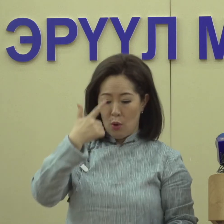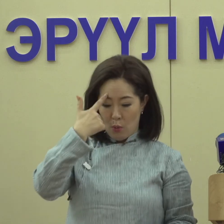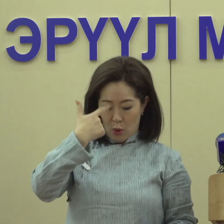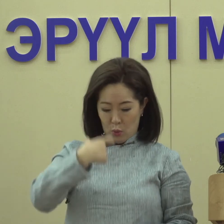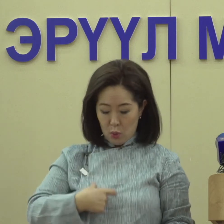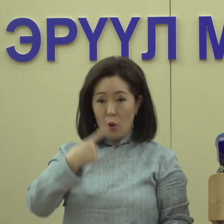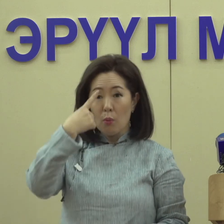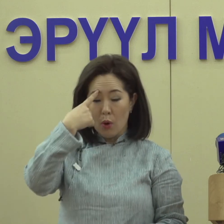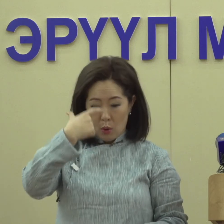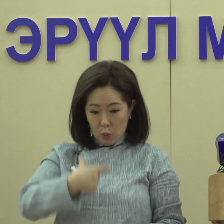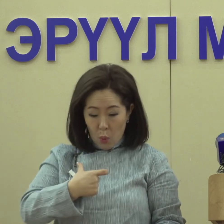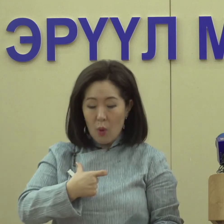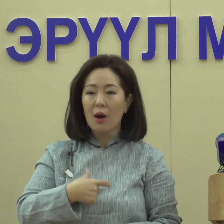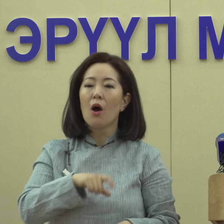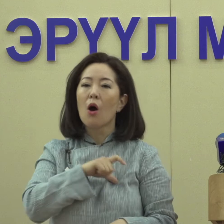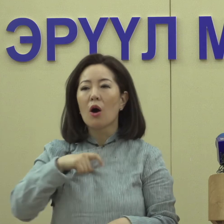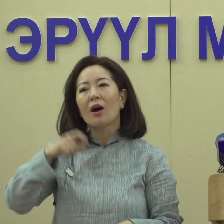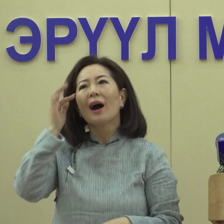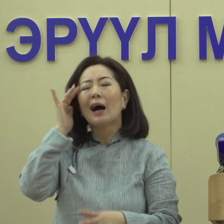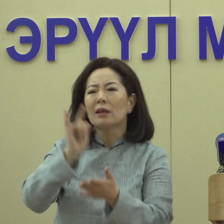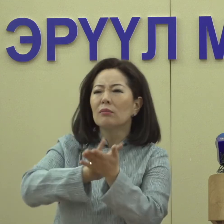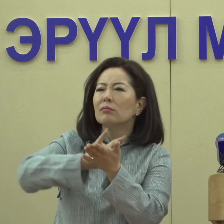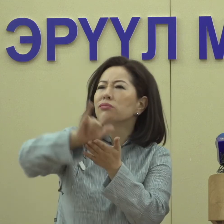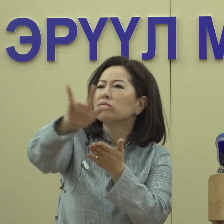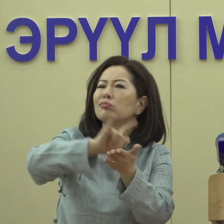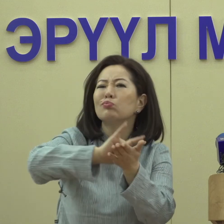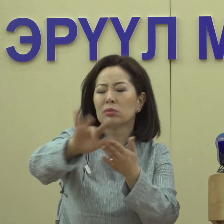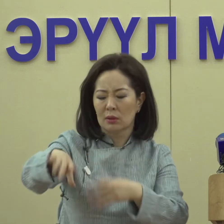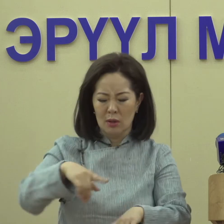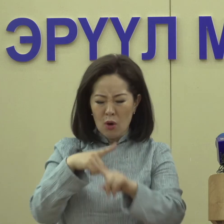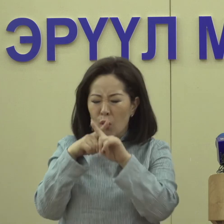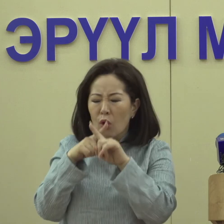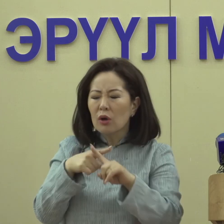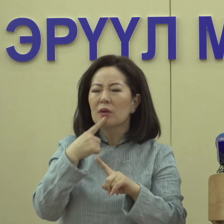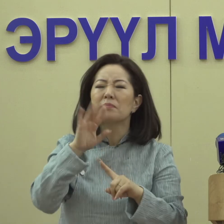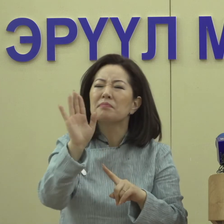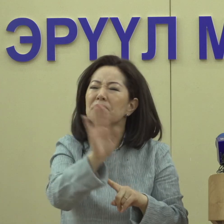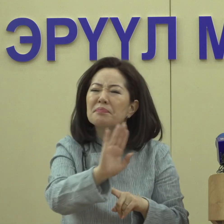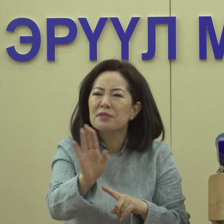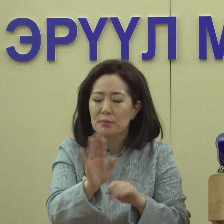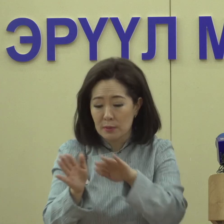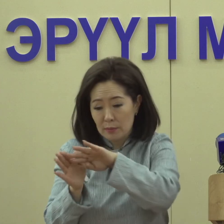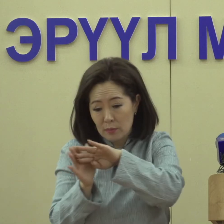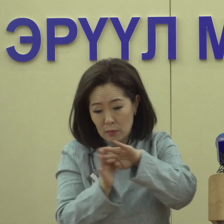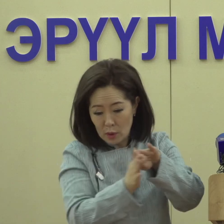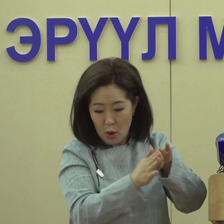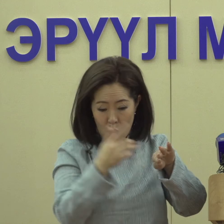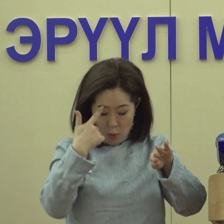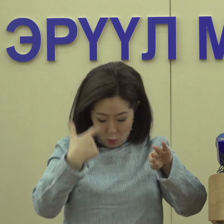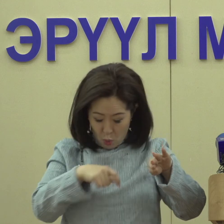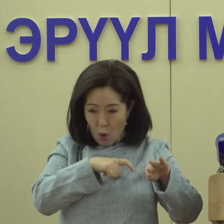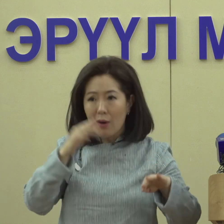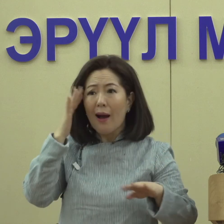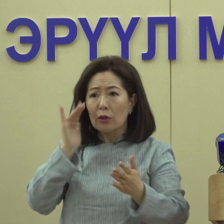зорчихыг хязгаарсан хоригдсан зүйлүүд багт байна. Тухайн иргэн бол аль нэг улс руу явах боломж нь бол